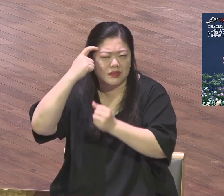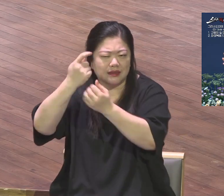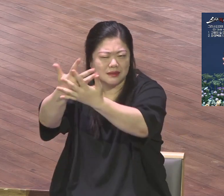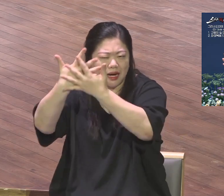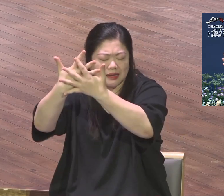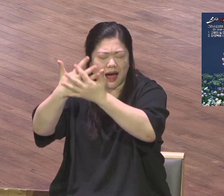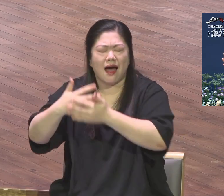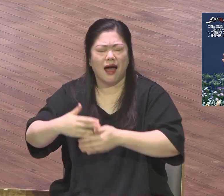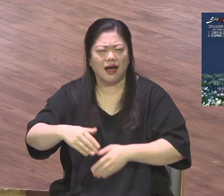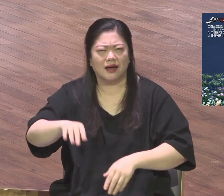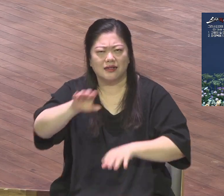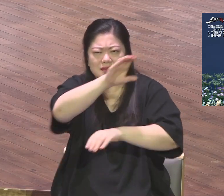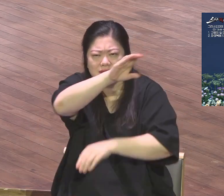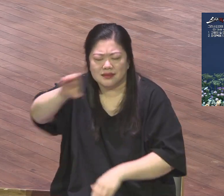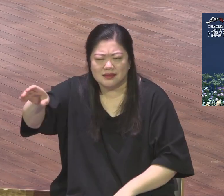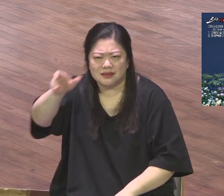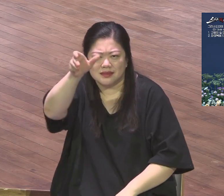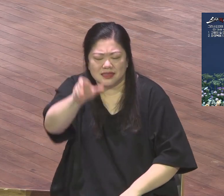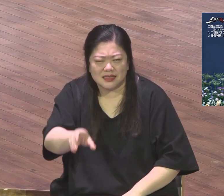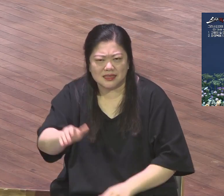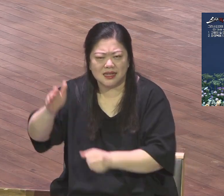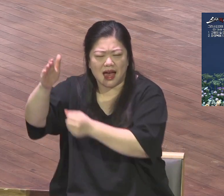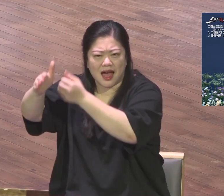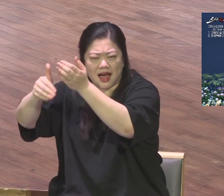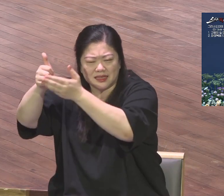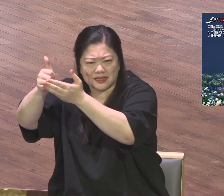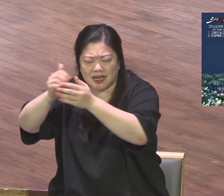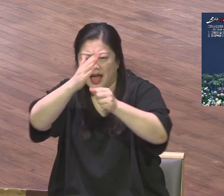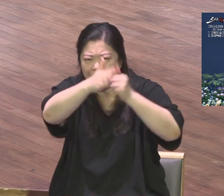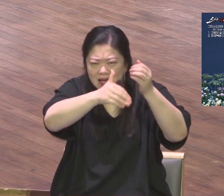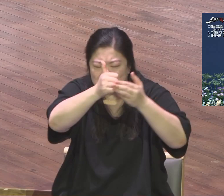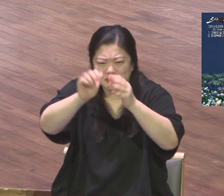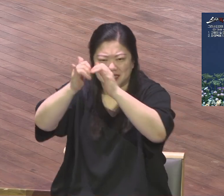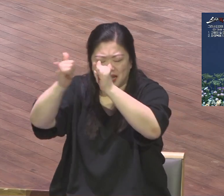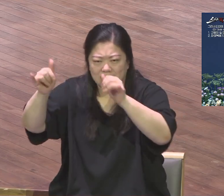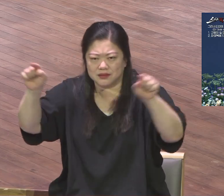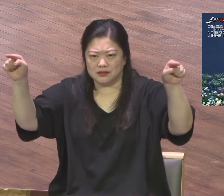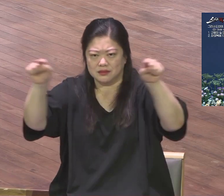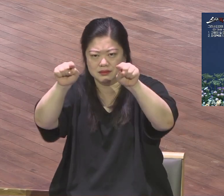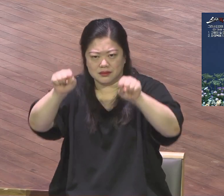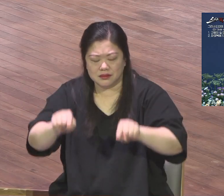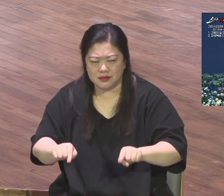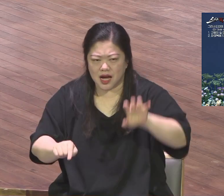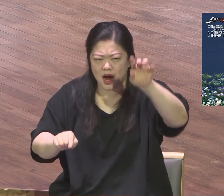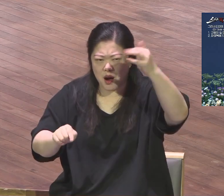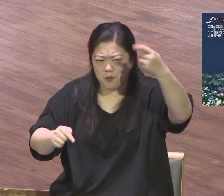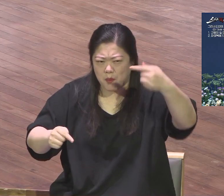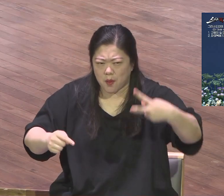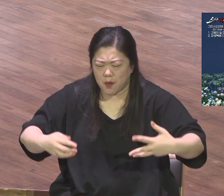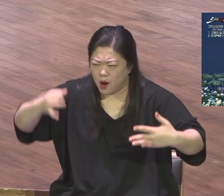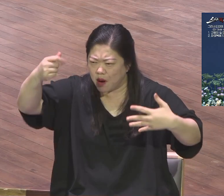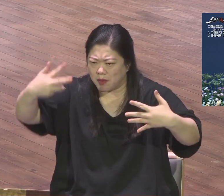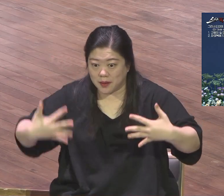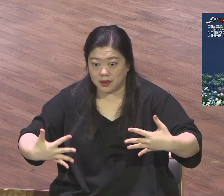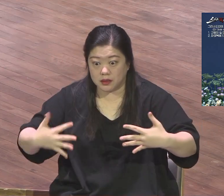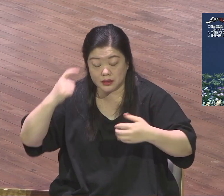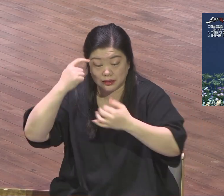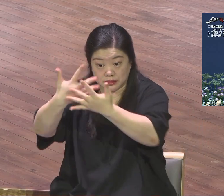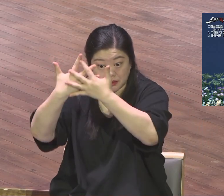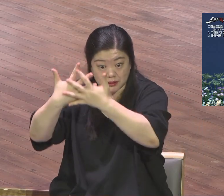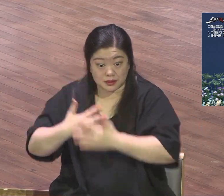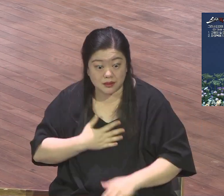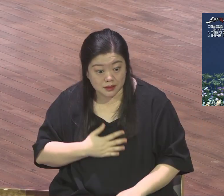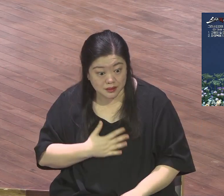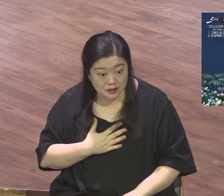생각하고 상상을 하시고 말씀을 들어보세요. 천지를 창조하신 창조주 하나님께서 그 형상대로